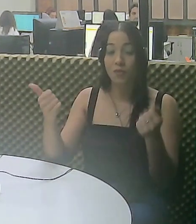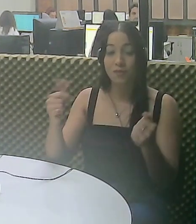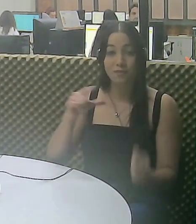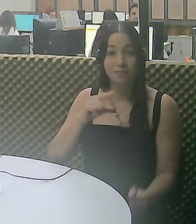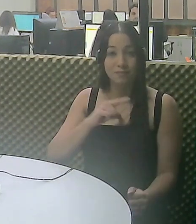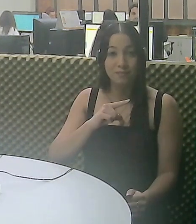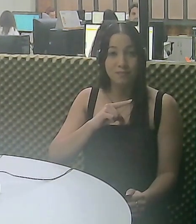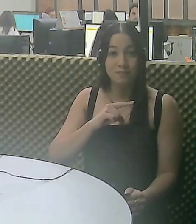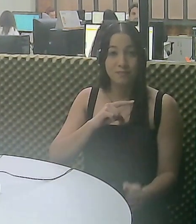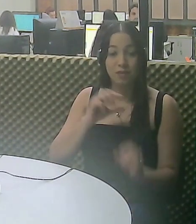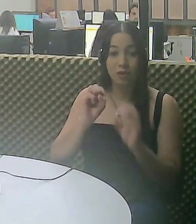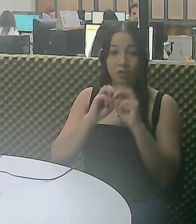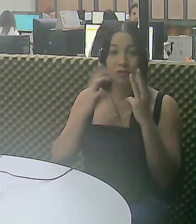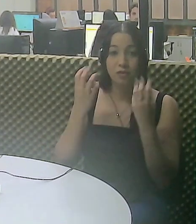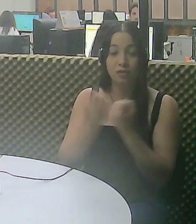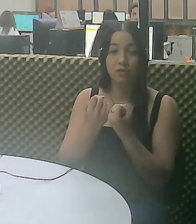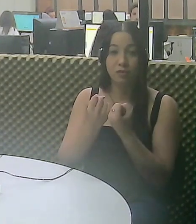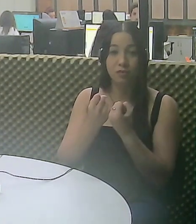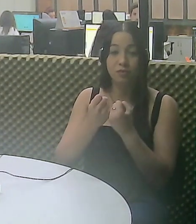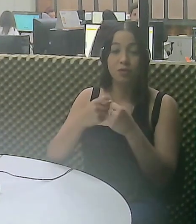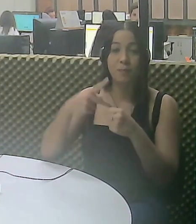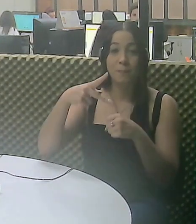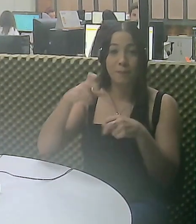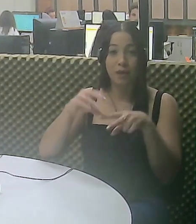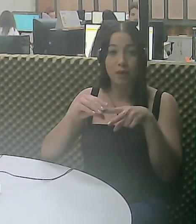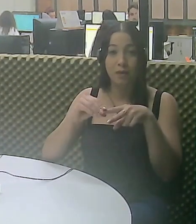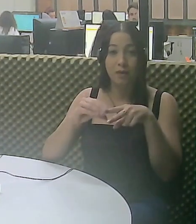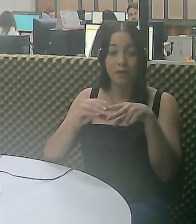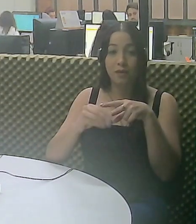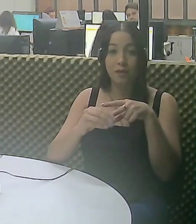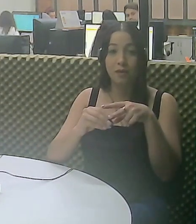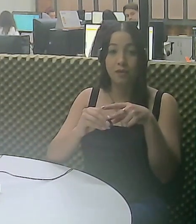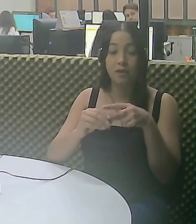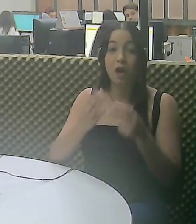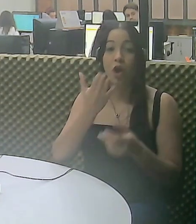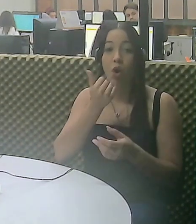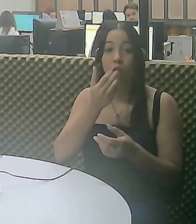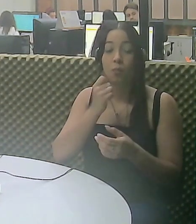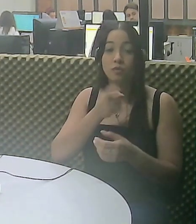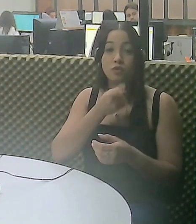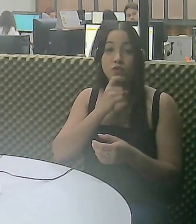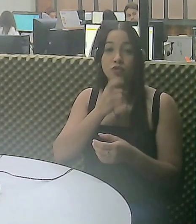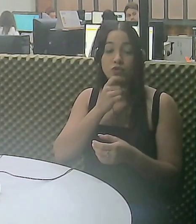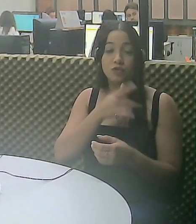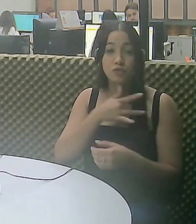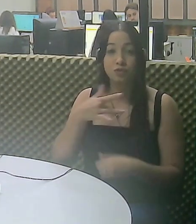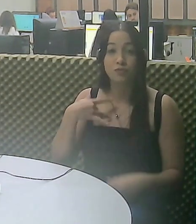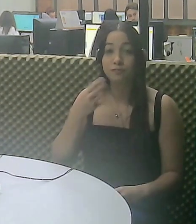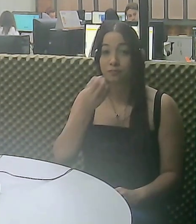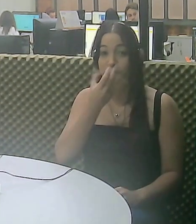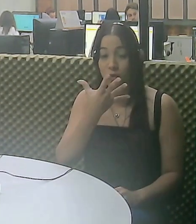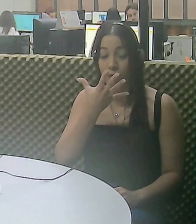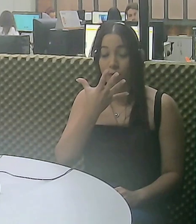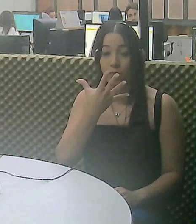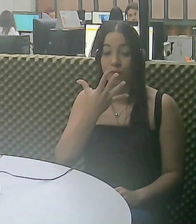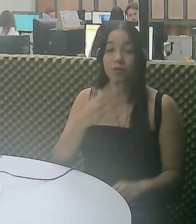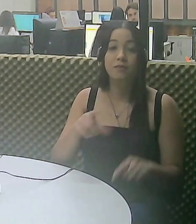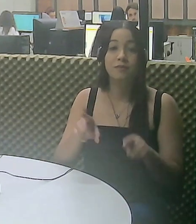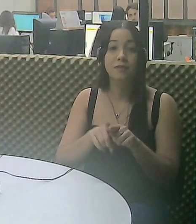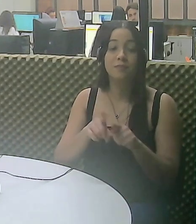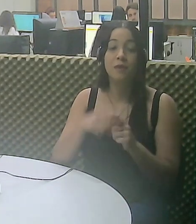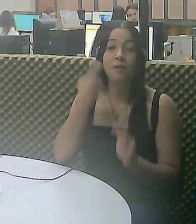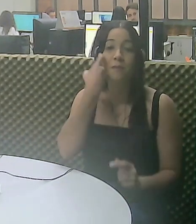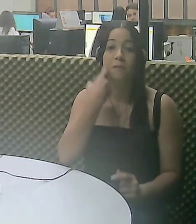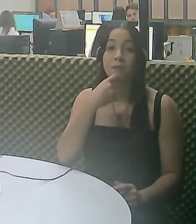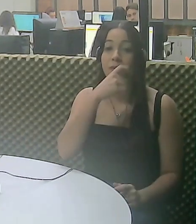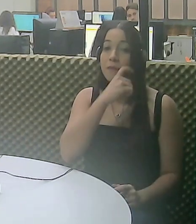estão workshops para os pés, preparo de marmitas congeladas saudáveis, workshop de